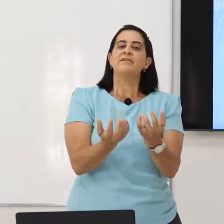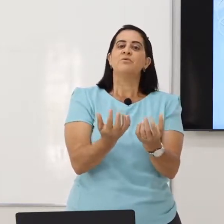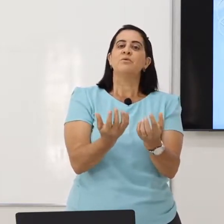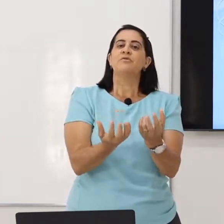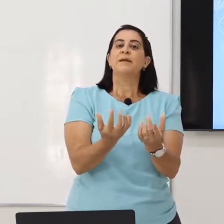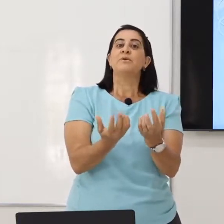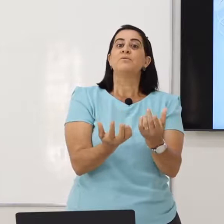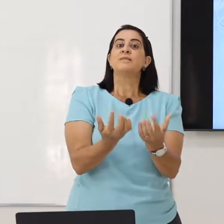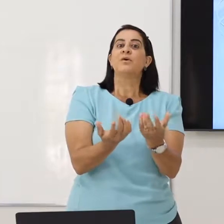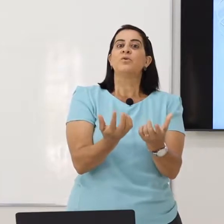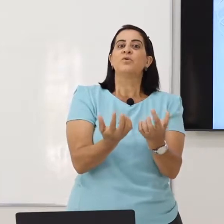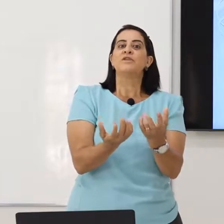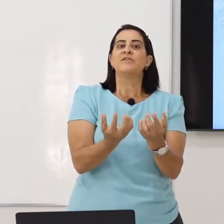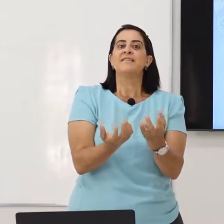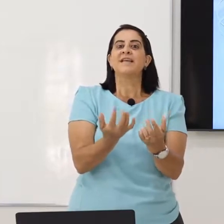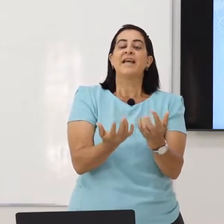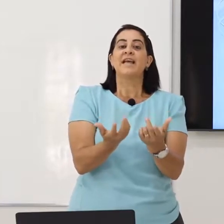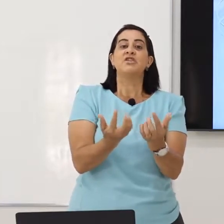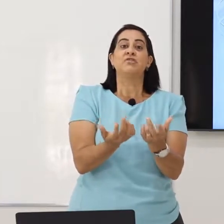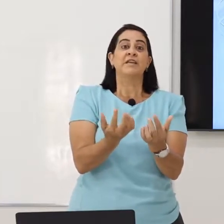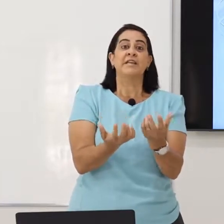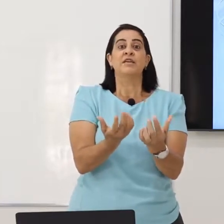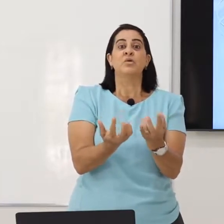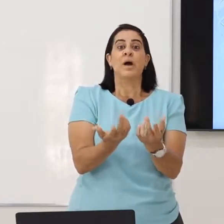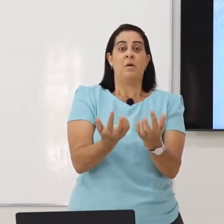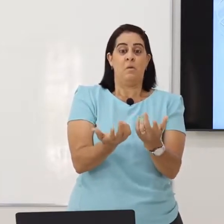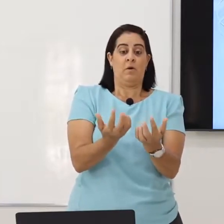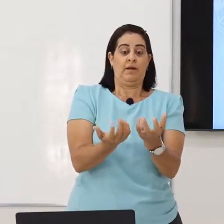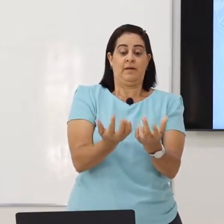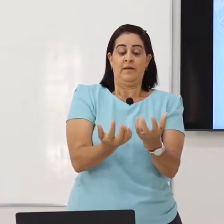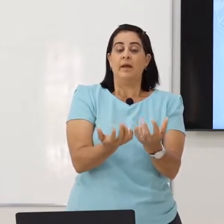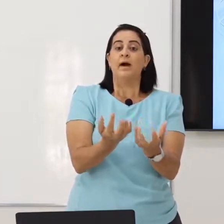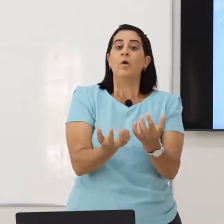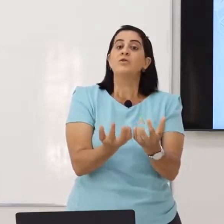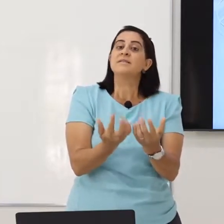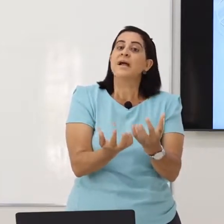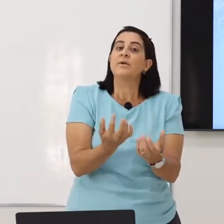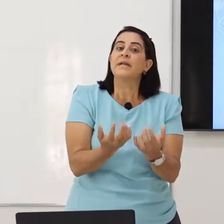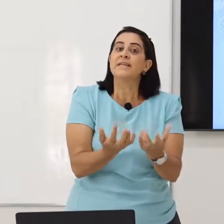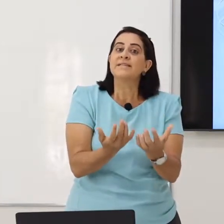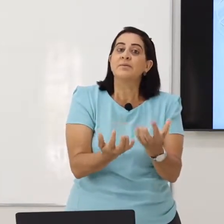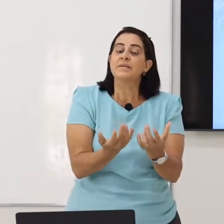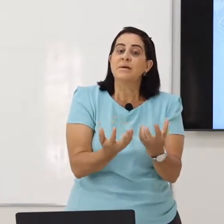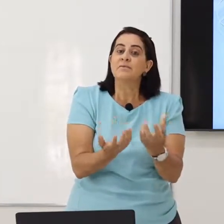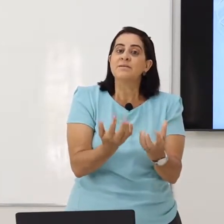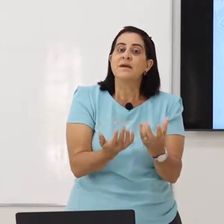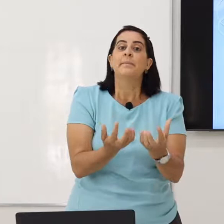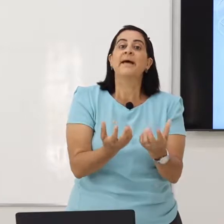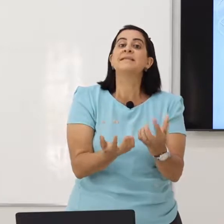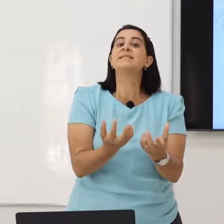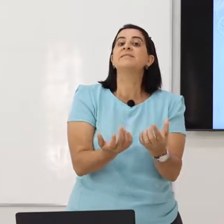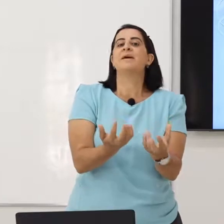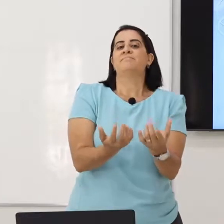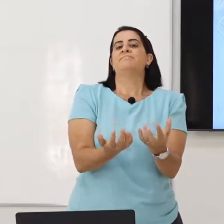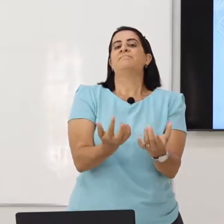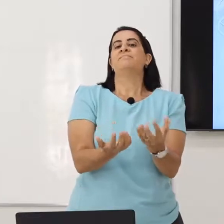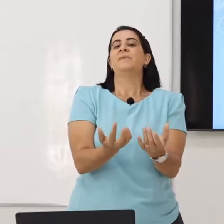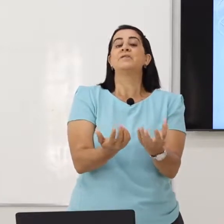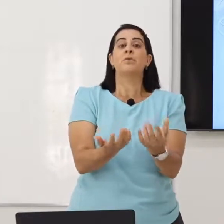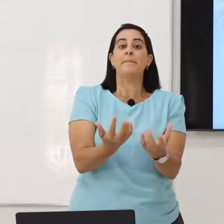um movimento como se a gordura estivesse quente, fritando algo. Olha, onde está a orientação das mãos? Para cima. Sua palma